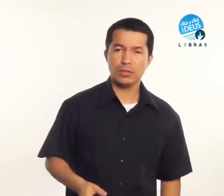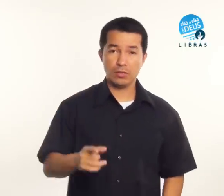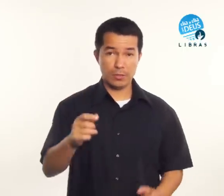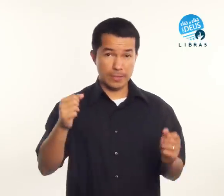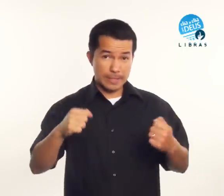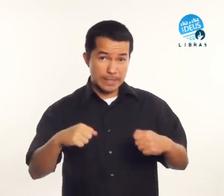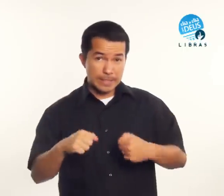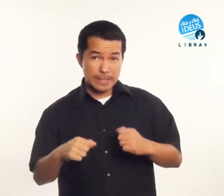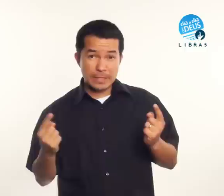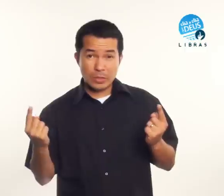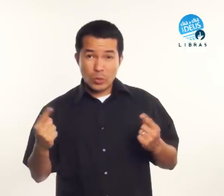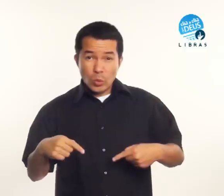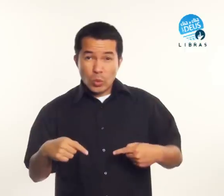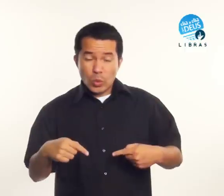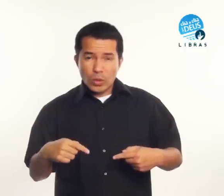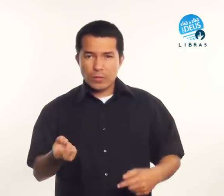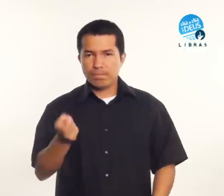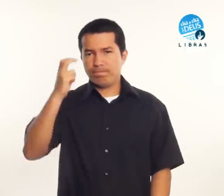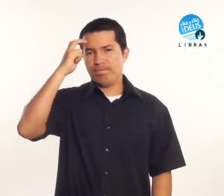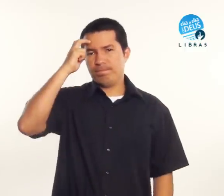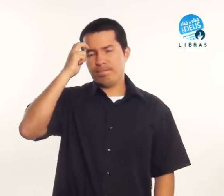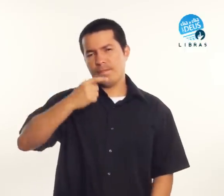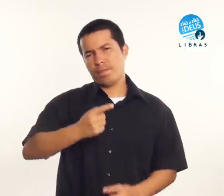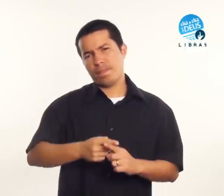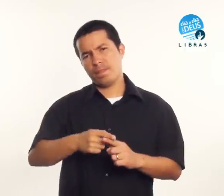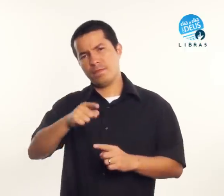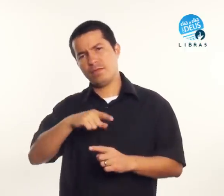espera aí, existem valores que são maiores.